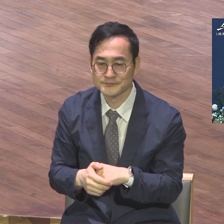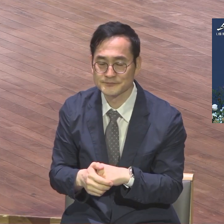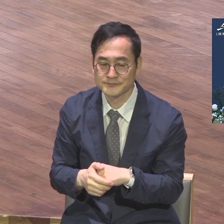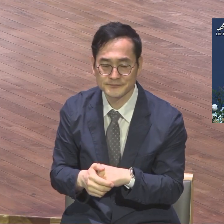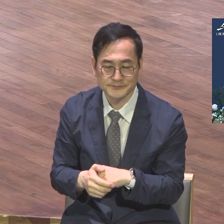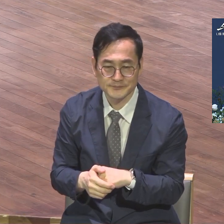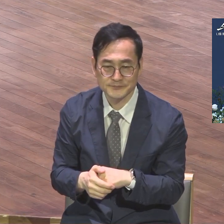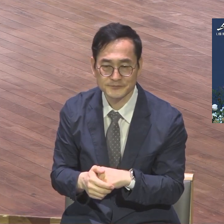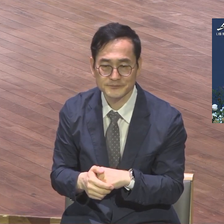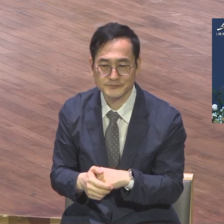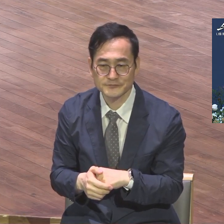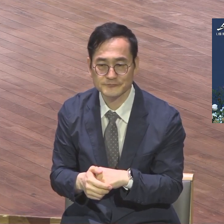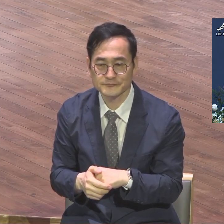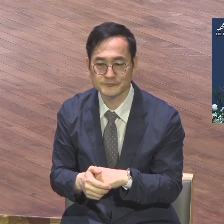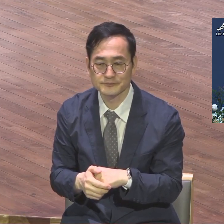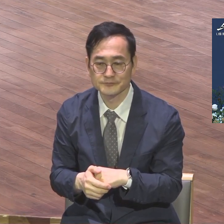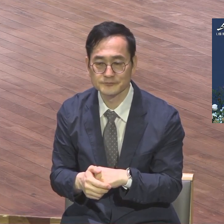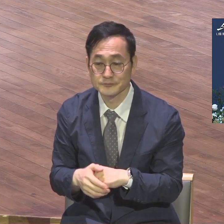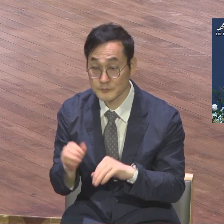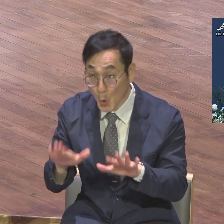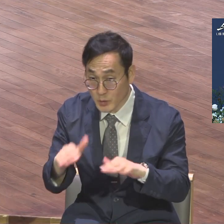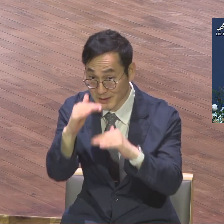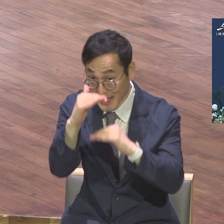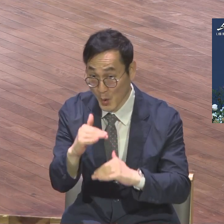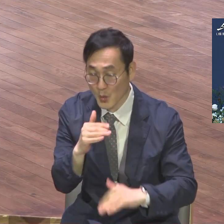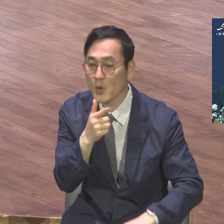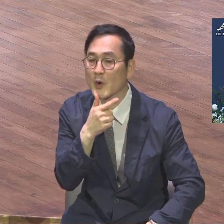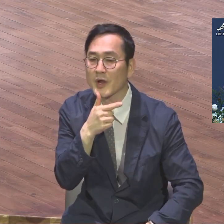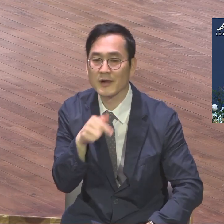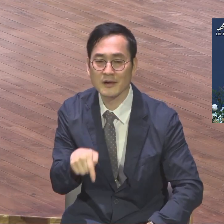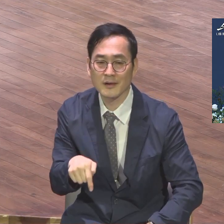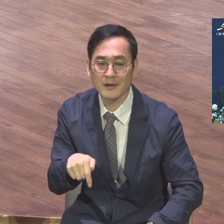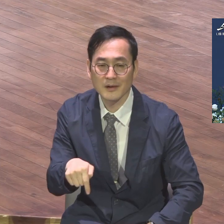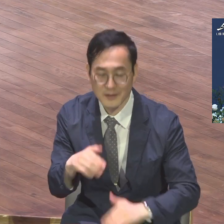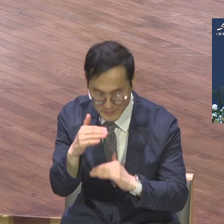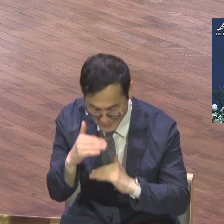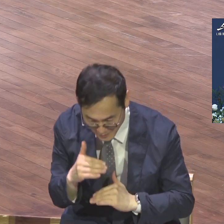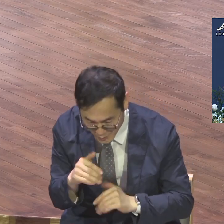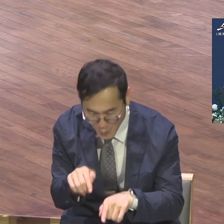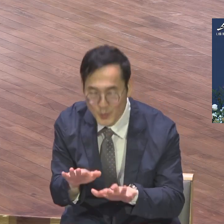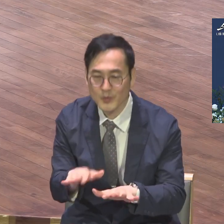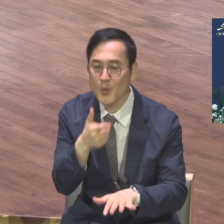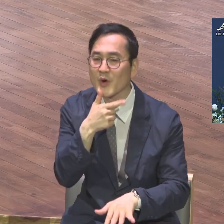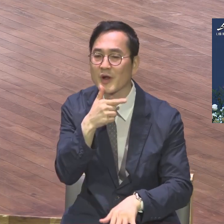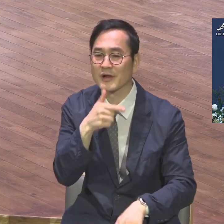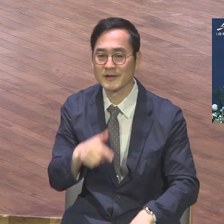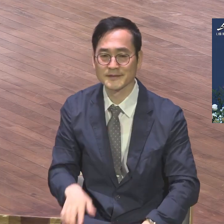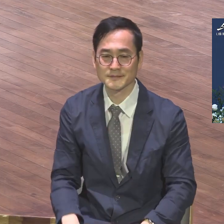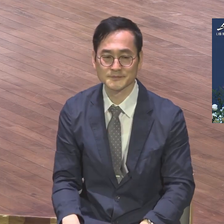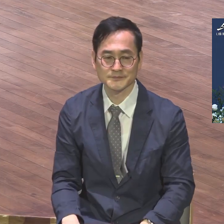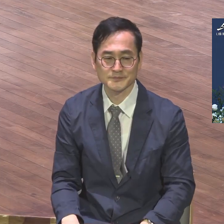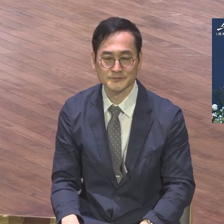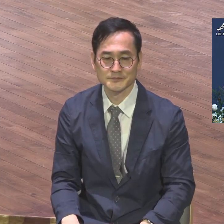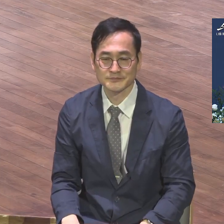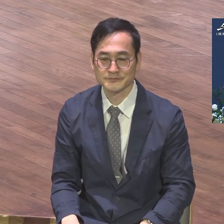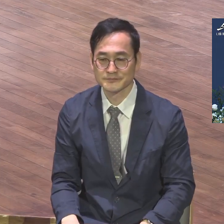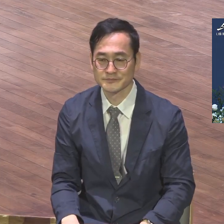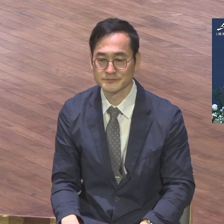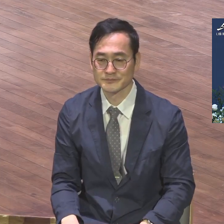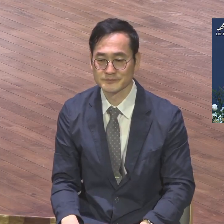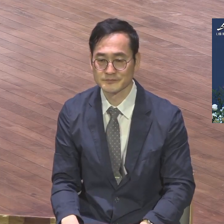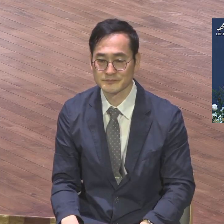그리고, 자, 오늘 본문 내용은 월요일이에요. 자, 월요일에 진행이 됐는데